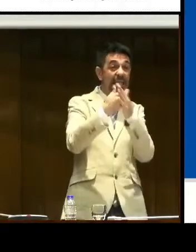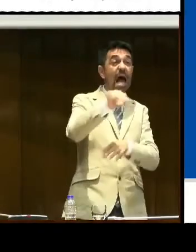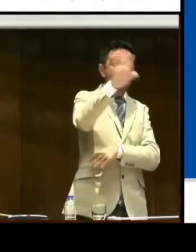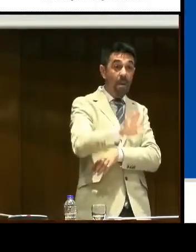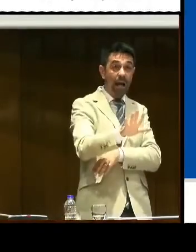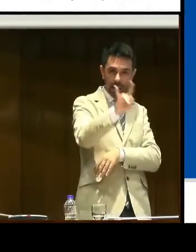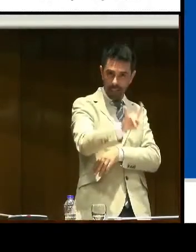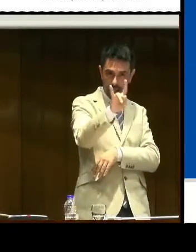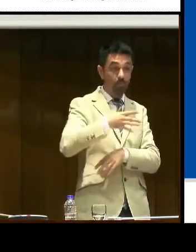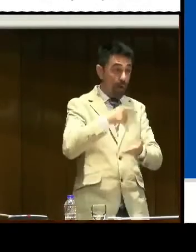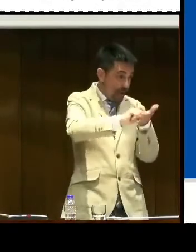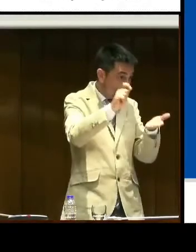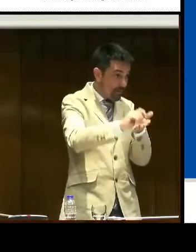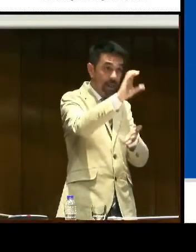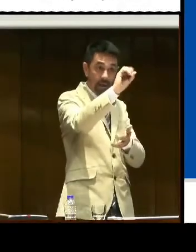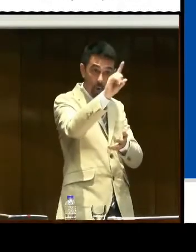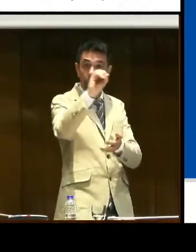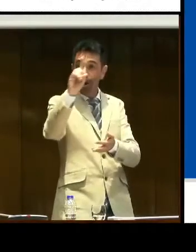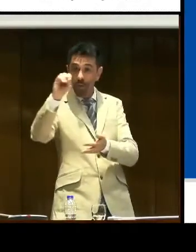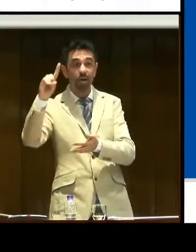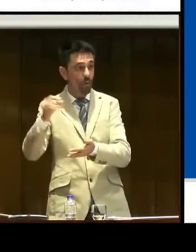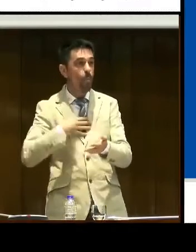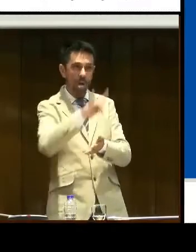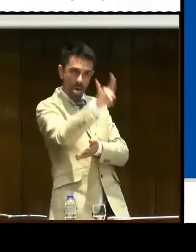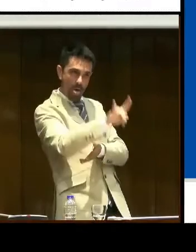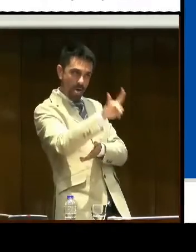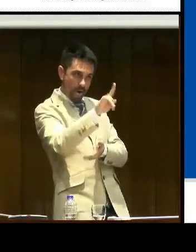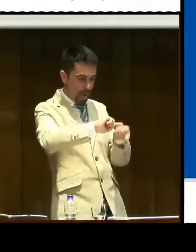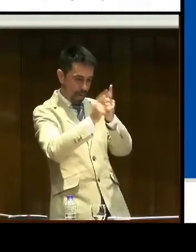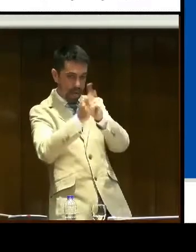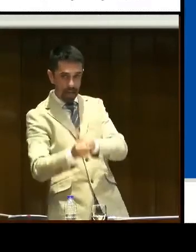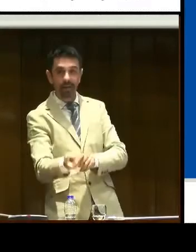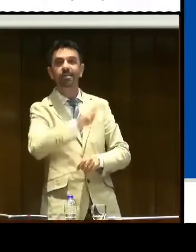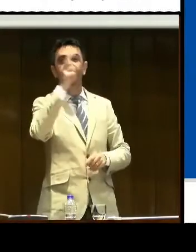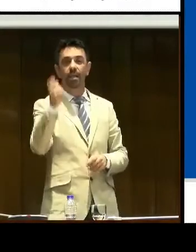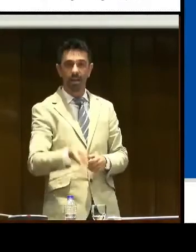digitales, se pueden procesar.